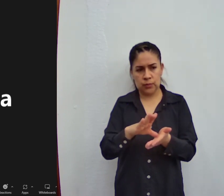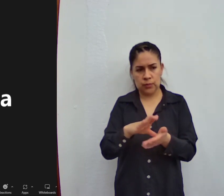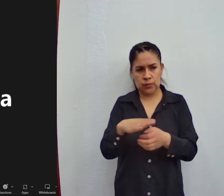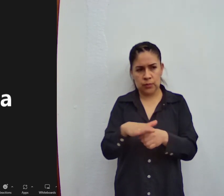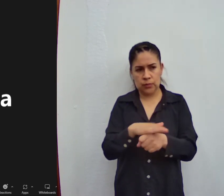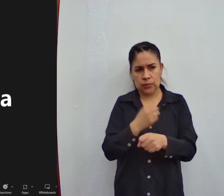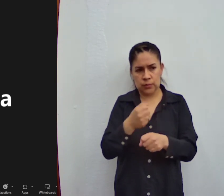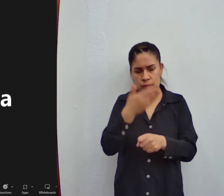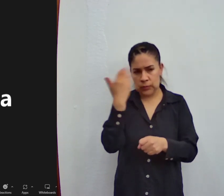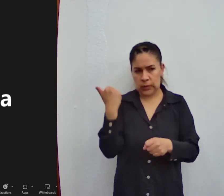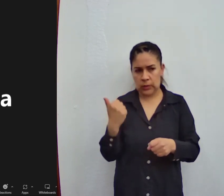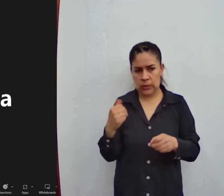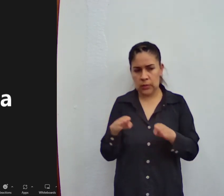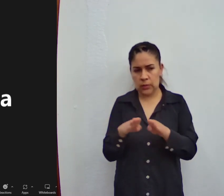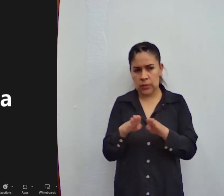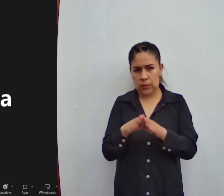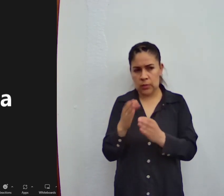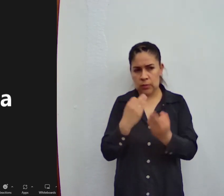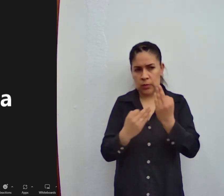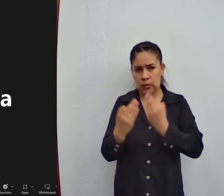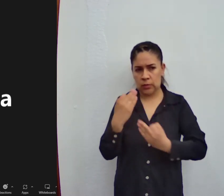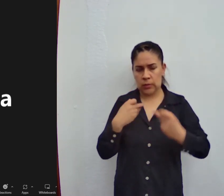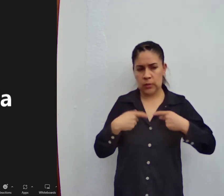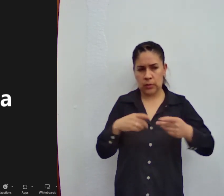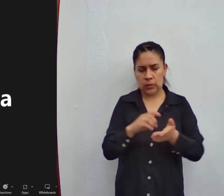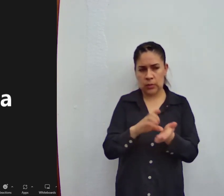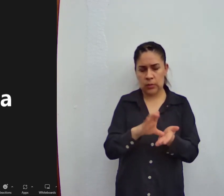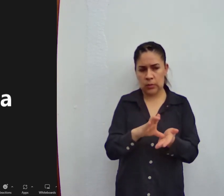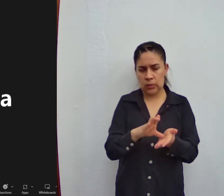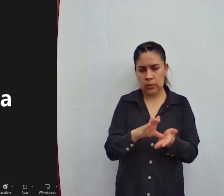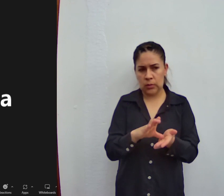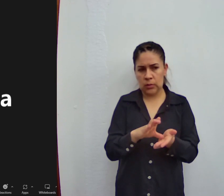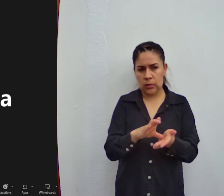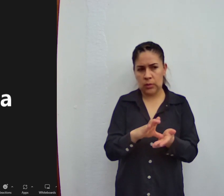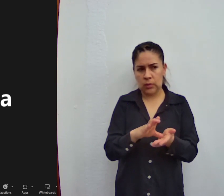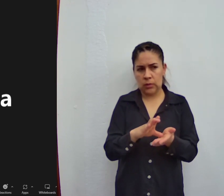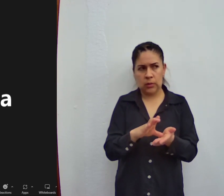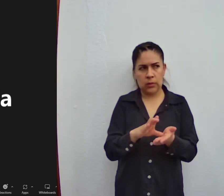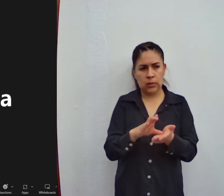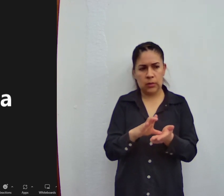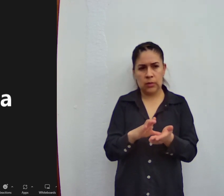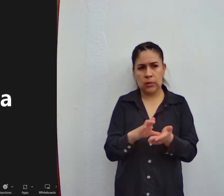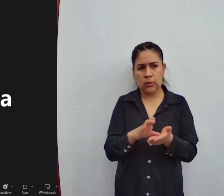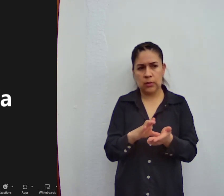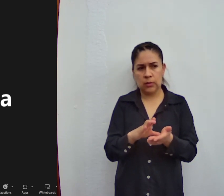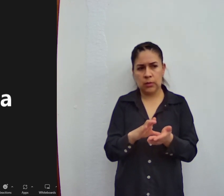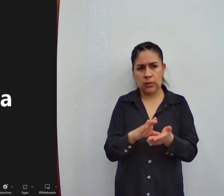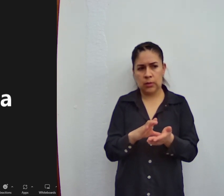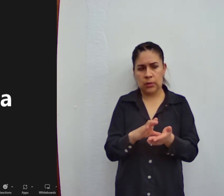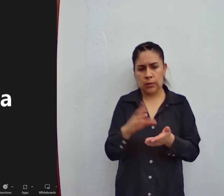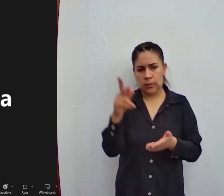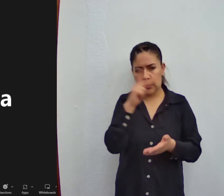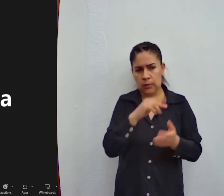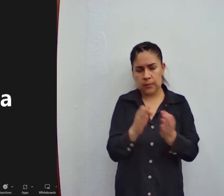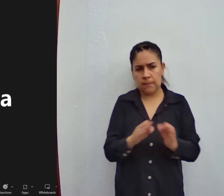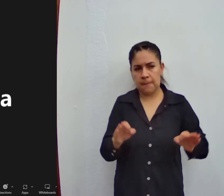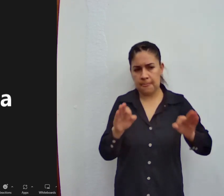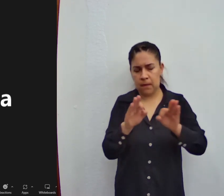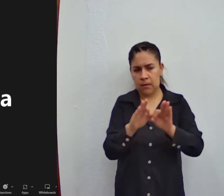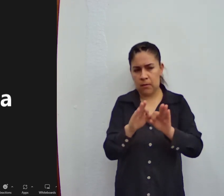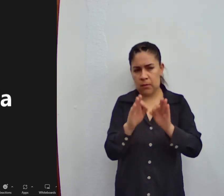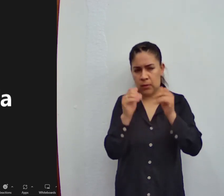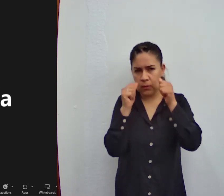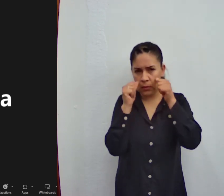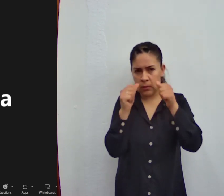Para entender esta situación es necesario también entender a las personas con discapacidad, del tipo de discapacidad, la naturaleza de la misma, grado de la